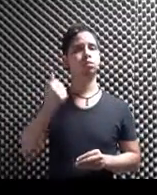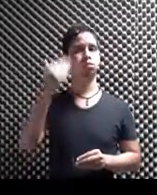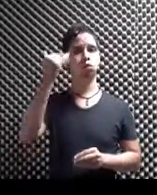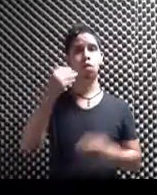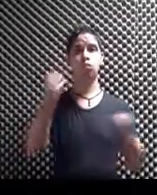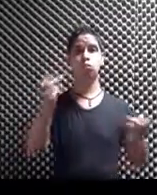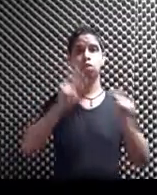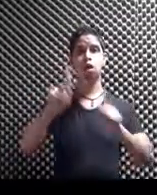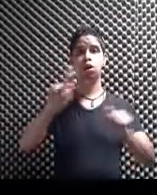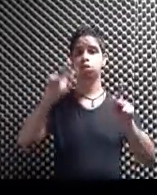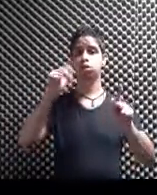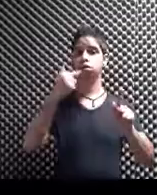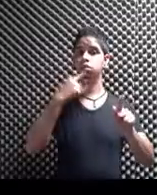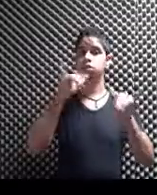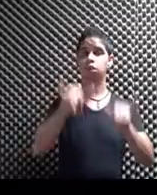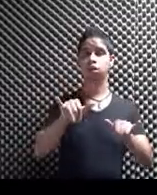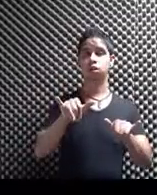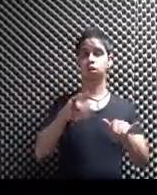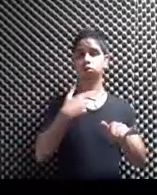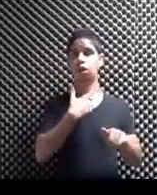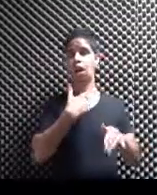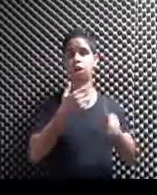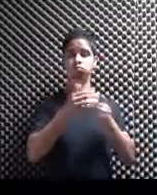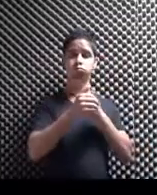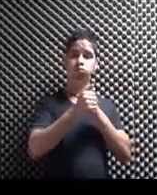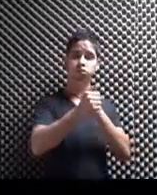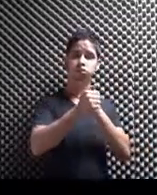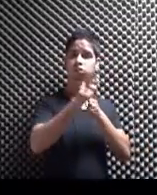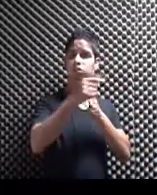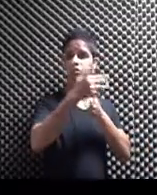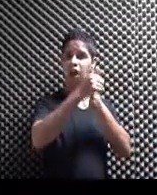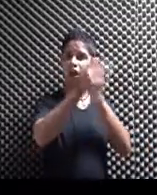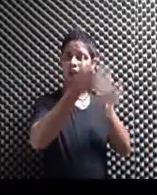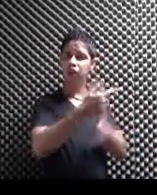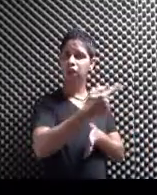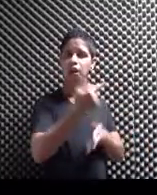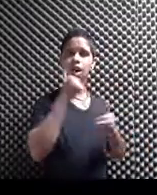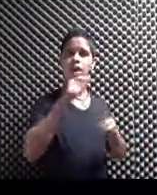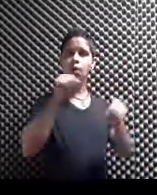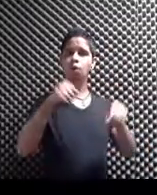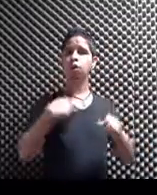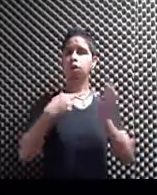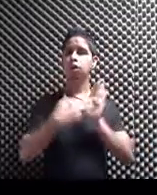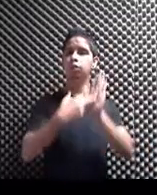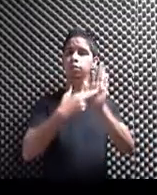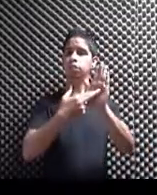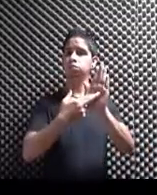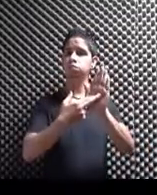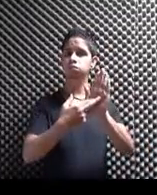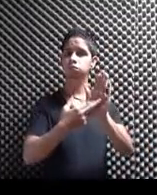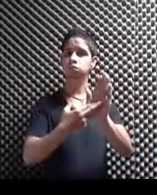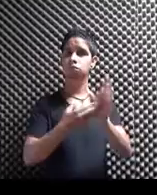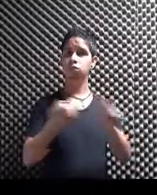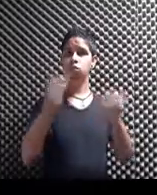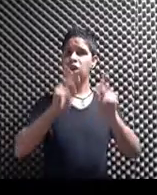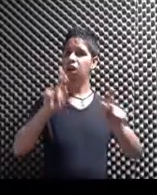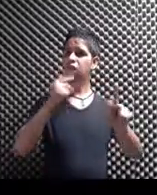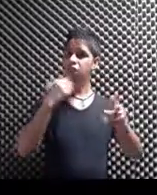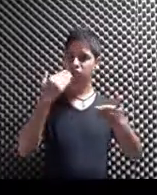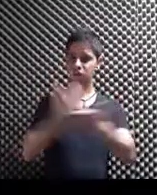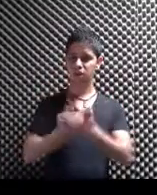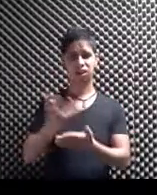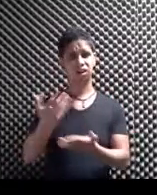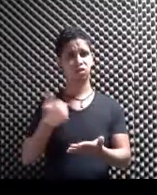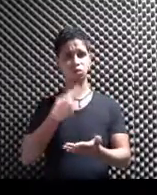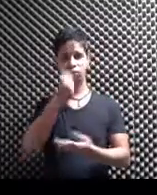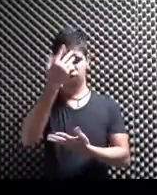seguridad o esa guía que por ejemplo tú podías representar así que no toman una decisión si no es correcto y entonces también mucha gente llega ¿qué me recetas para